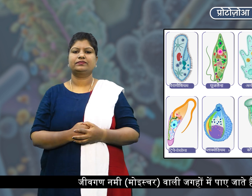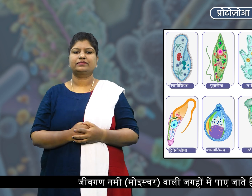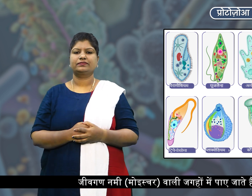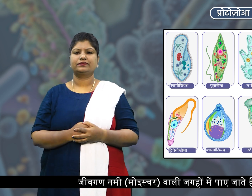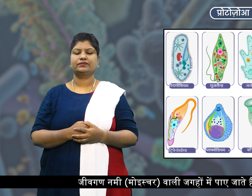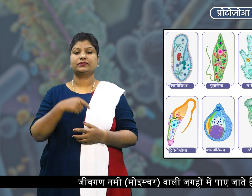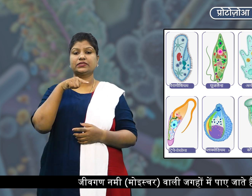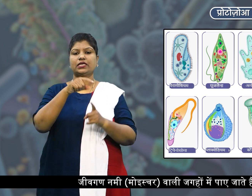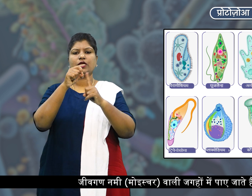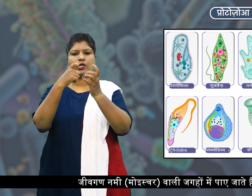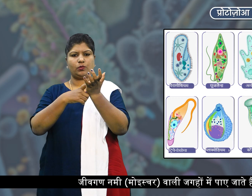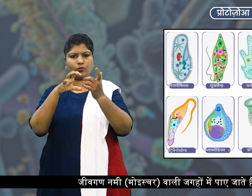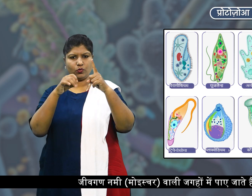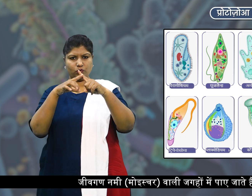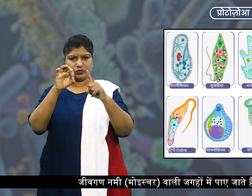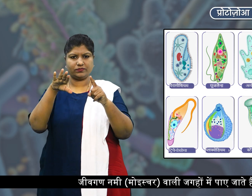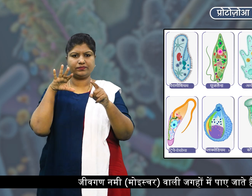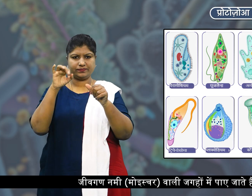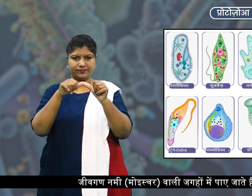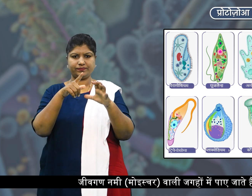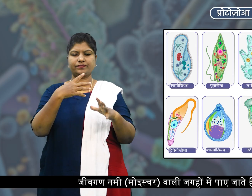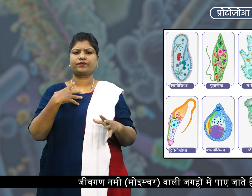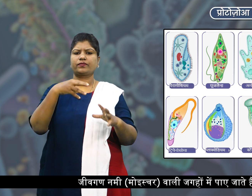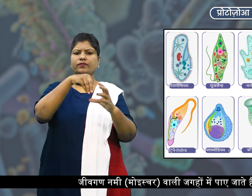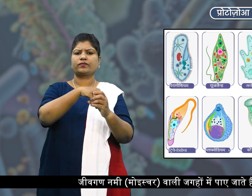जीवगण नमी मॉइस्चर वाले जगहों पे पाए जाते हैं।